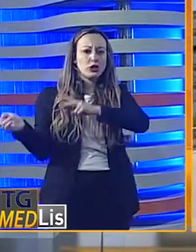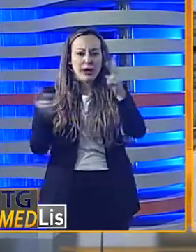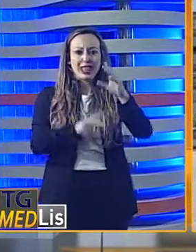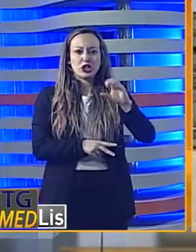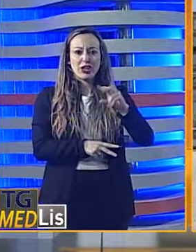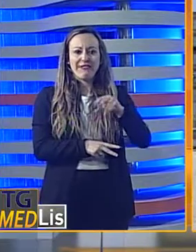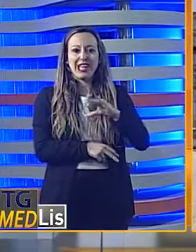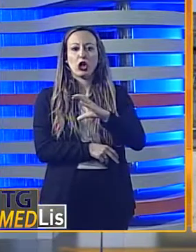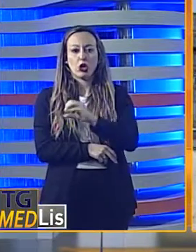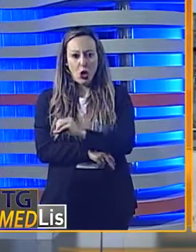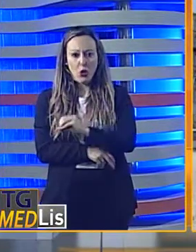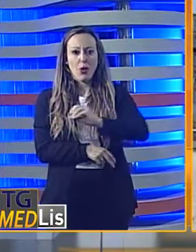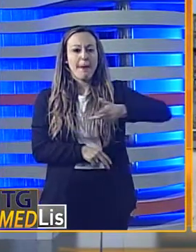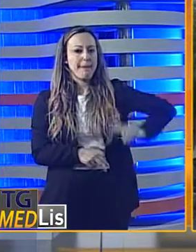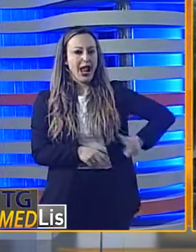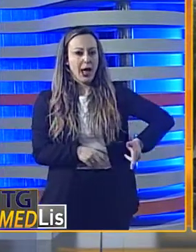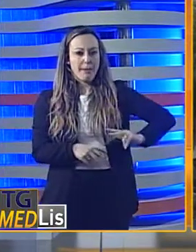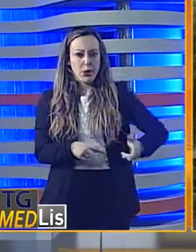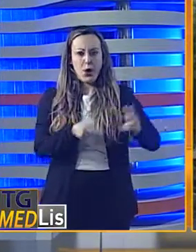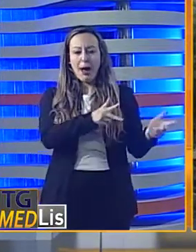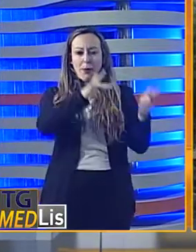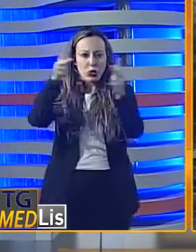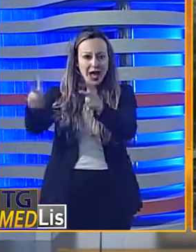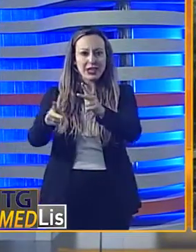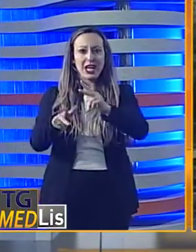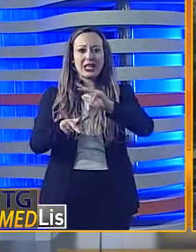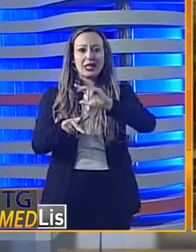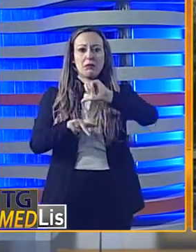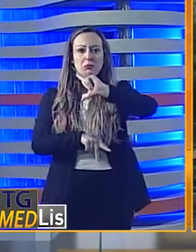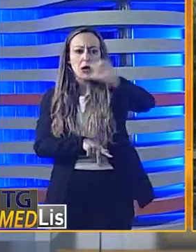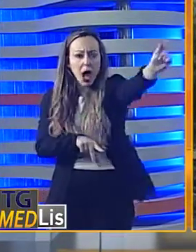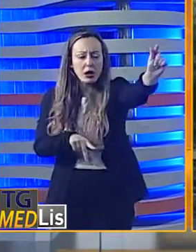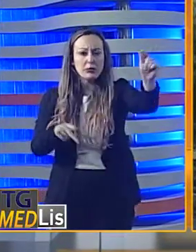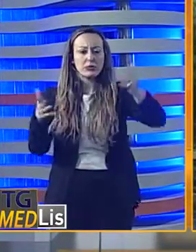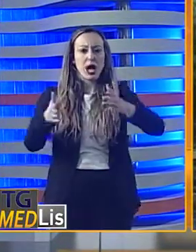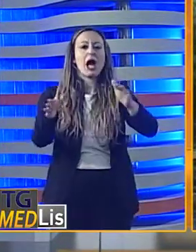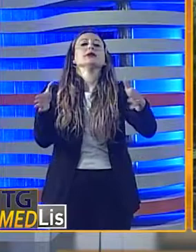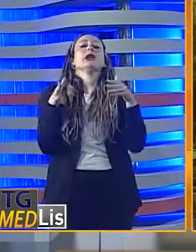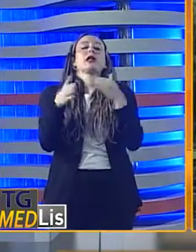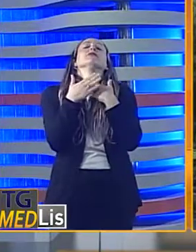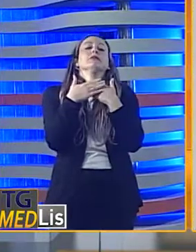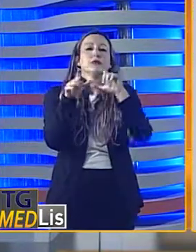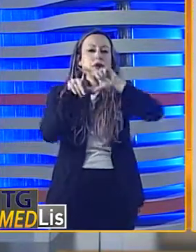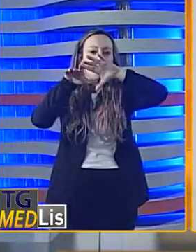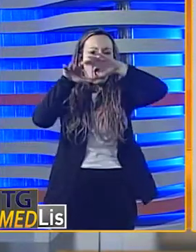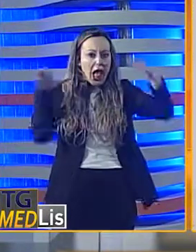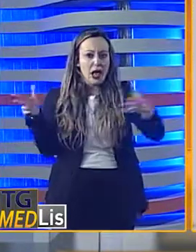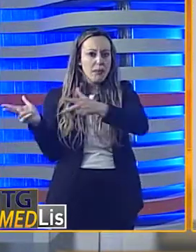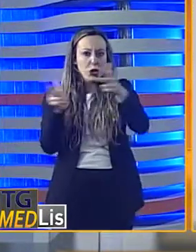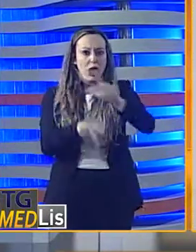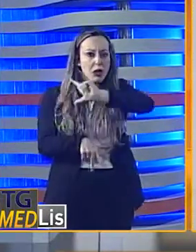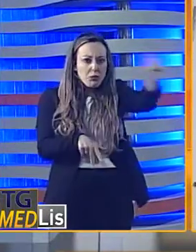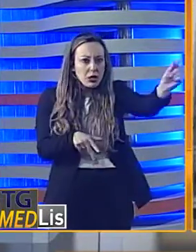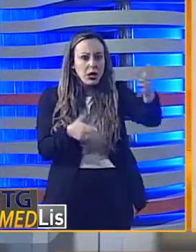portato via la salma senza l'autorizzazione e la documentazione medica con un'ambulanza privata. A